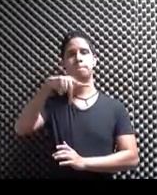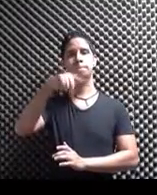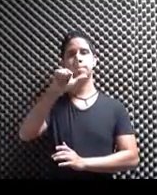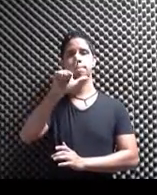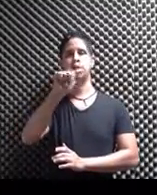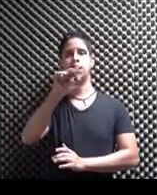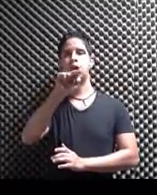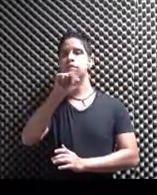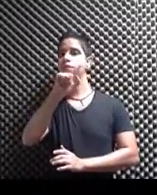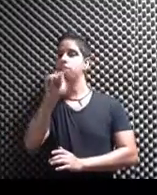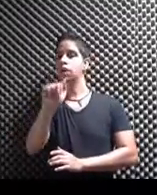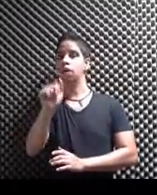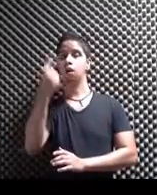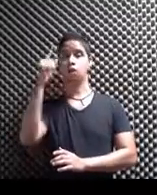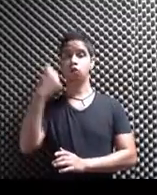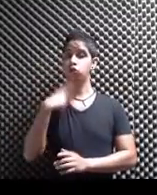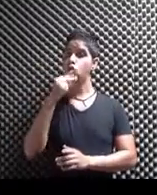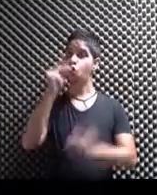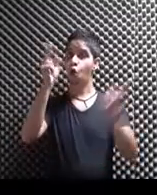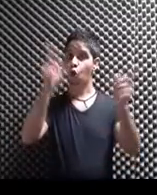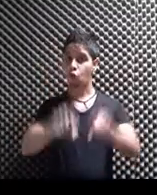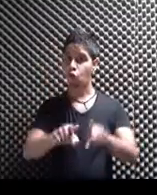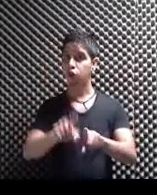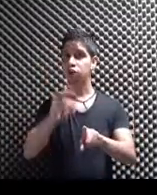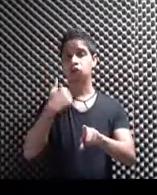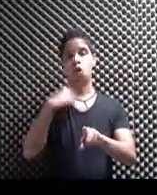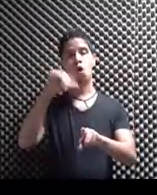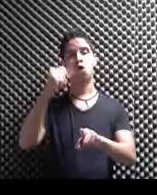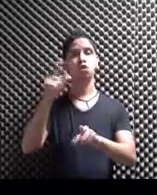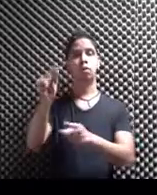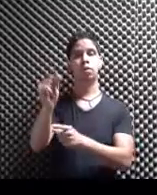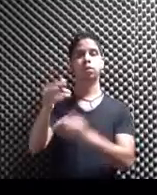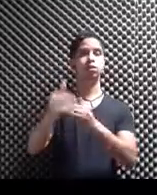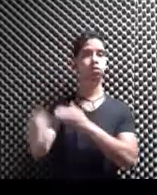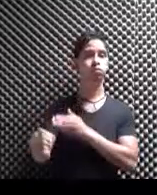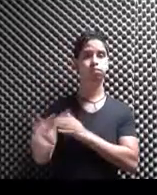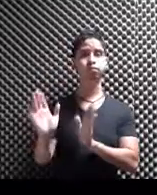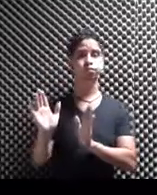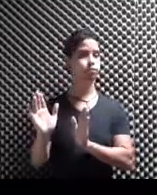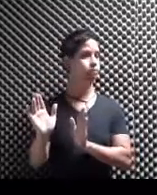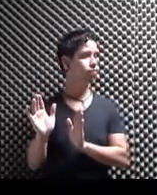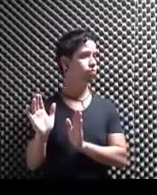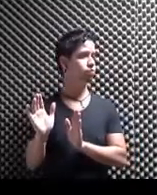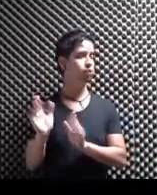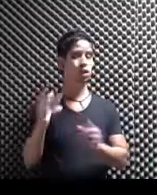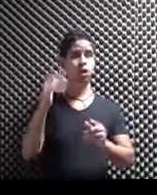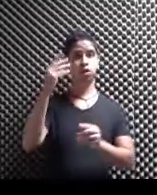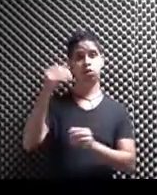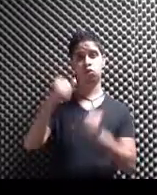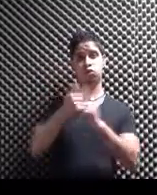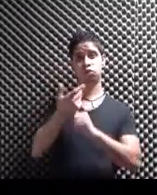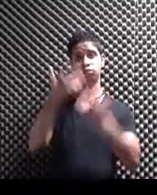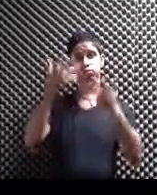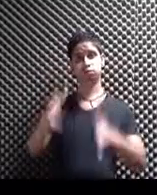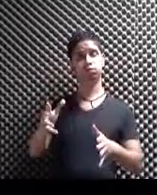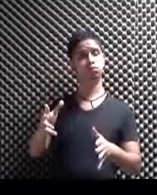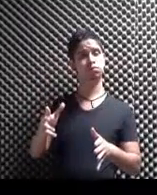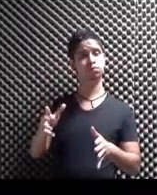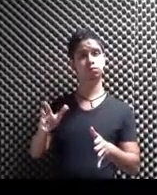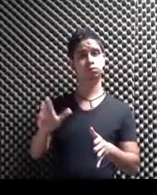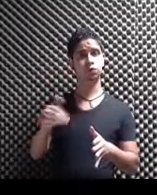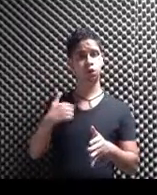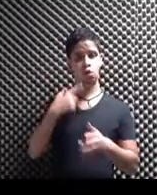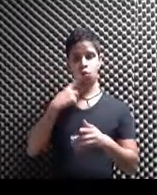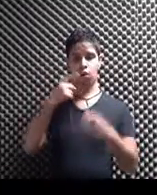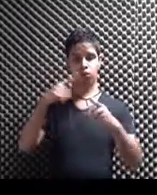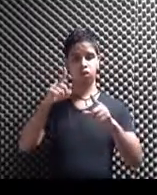20 pesos Exacto Pero no te detienes Exacto porque tienes un acuerdo de fecha final y cuando eso termine pues harás otro Exactamente